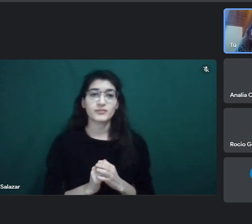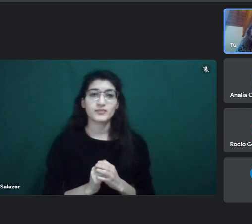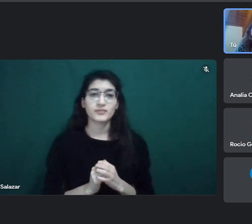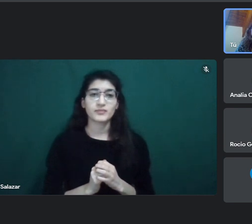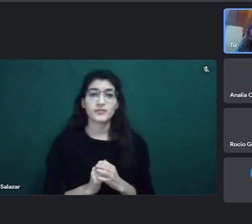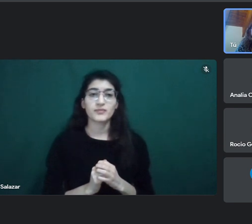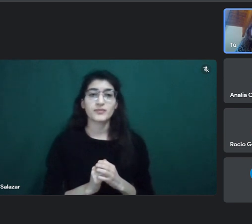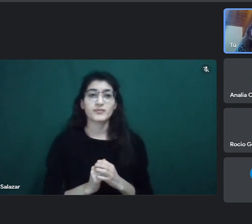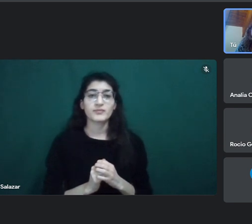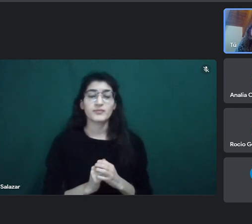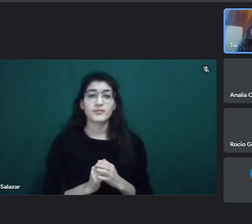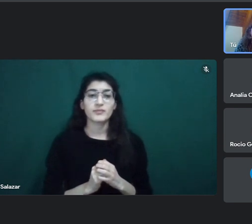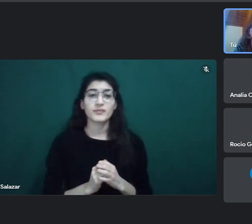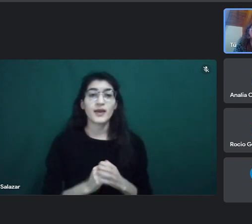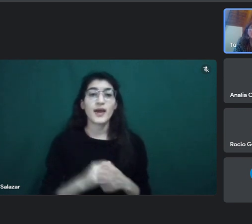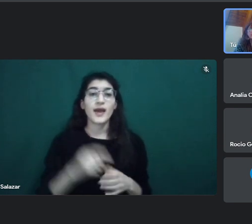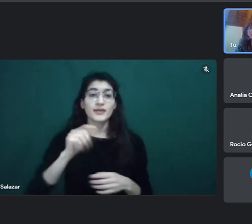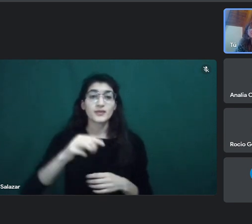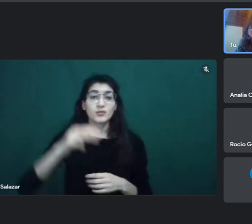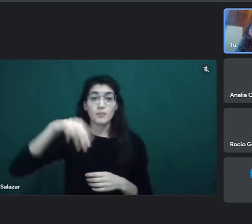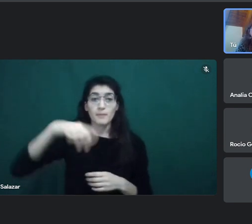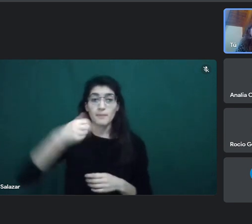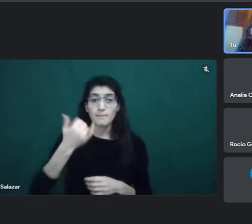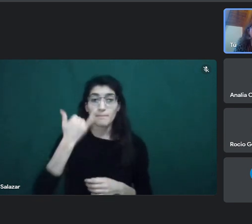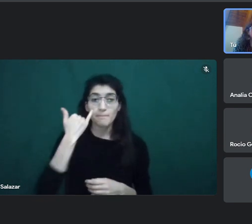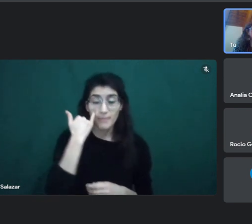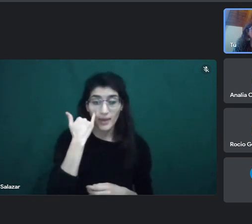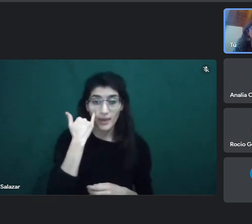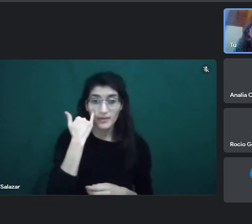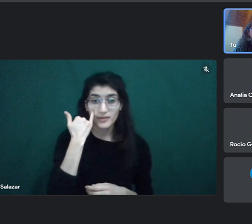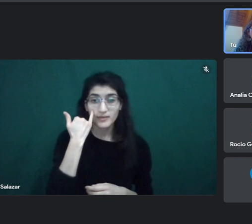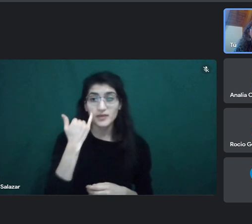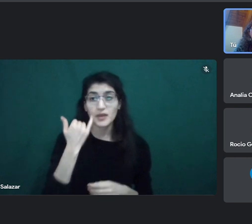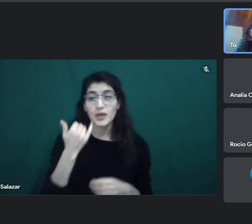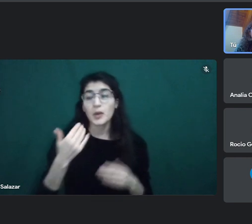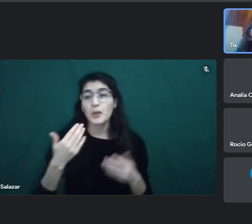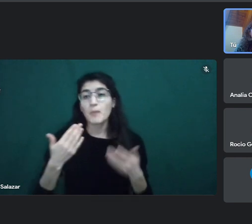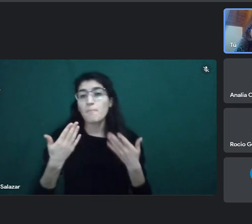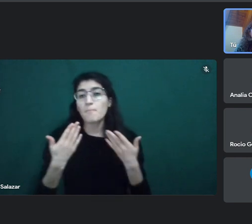tenemos el may, puede haber más